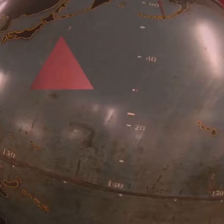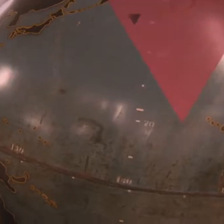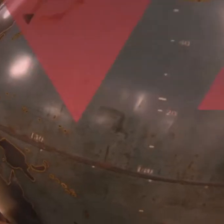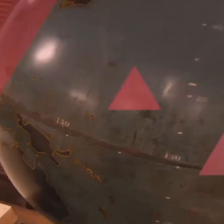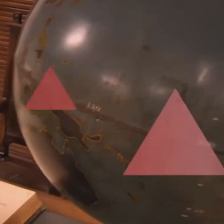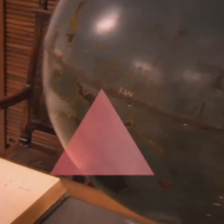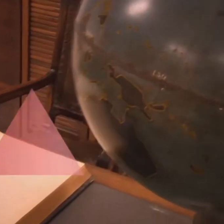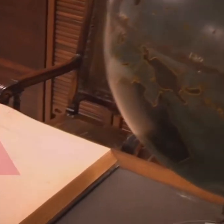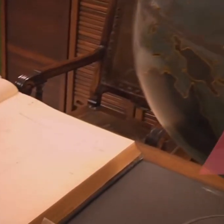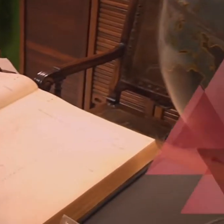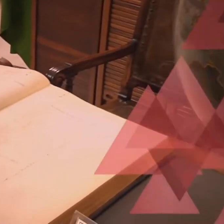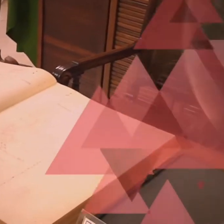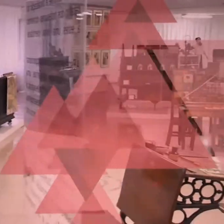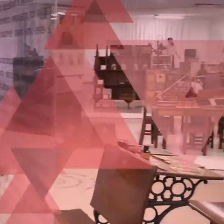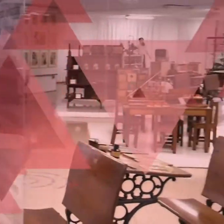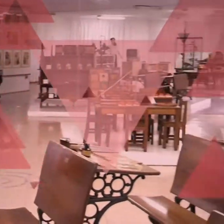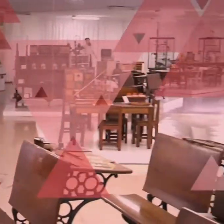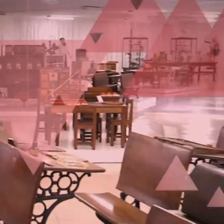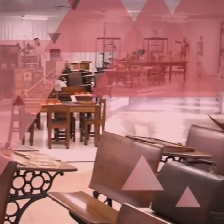o